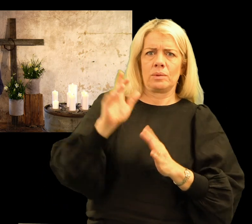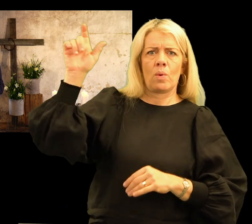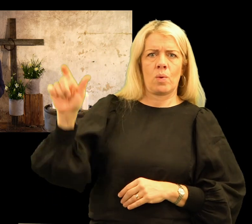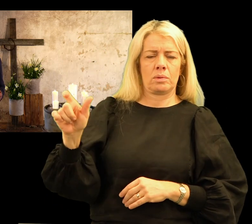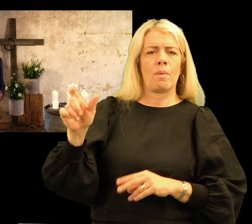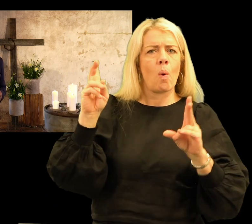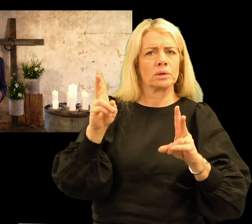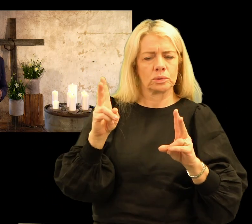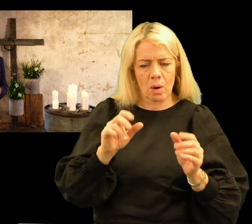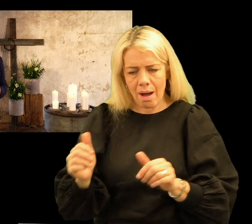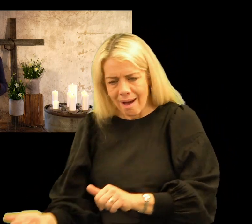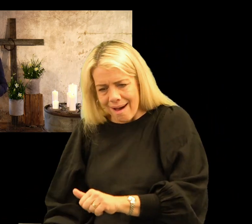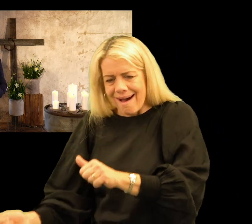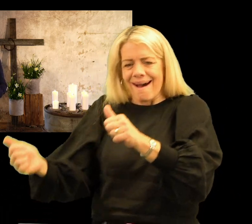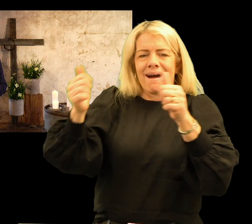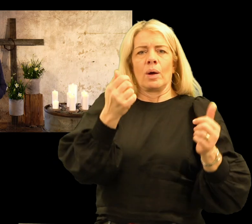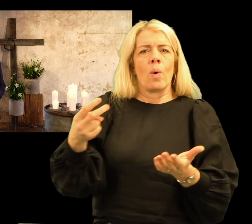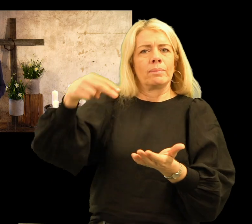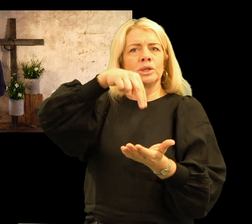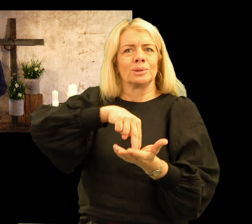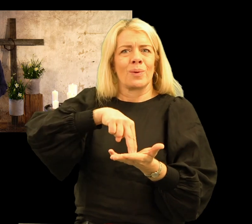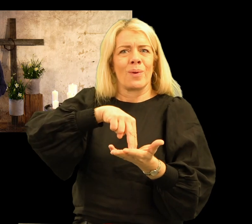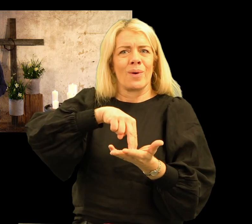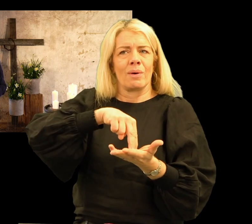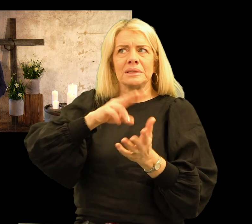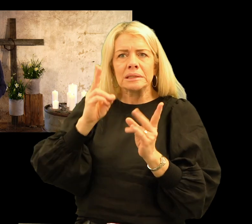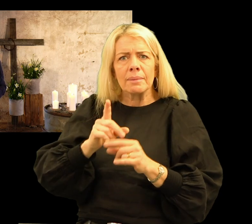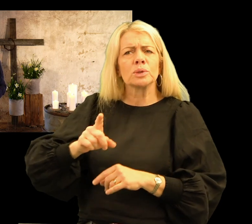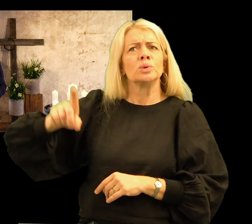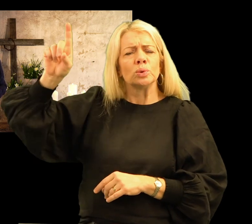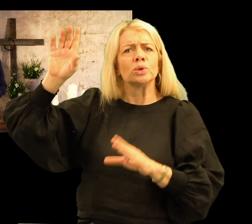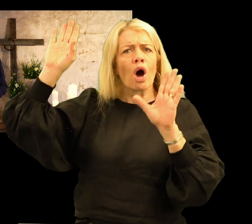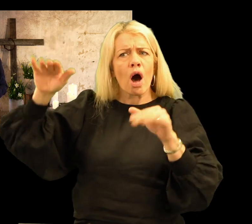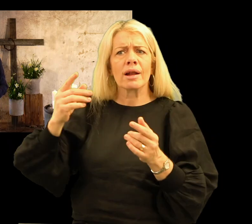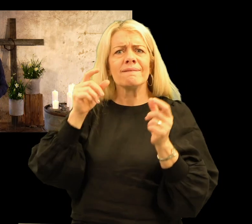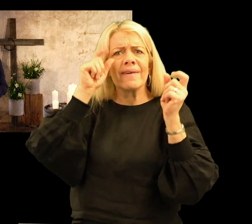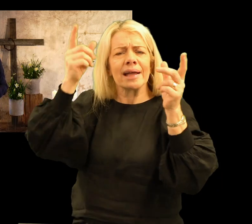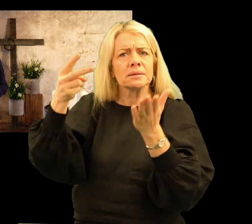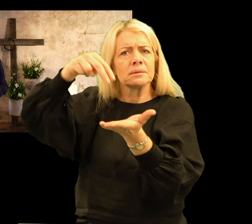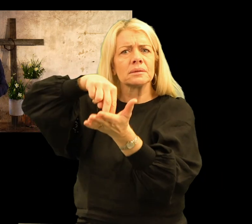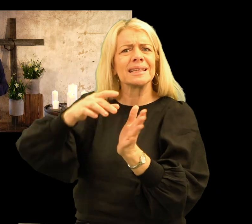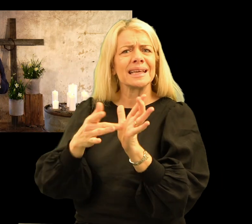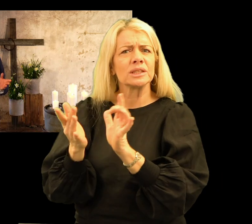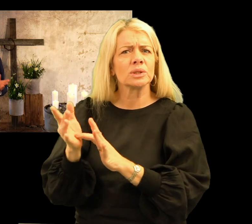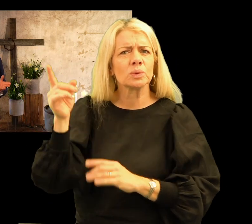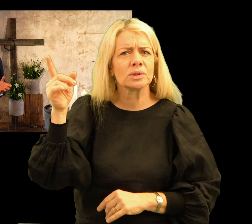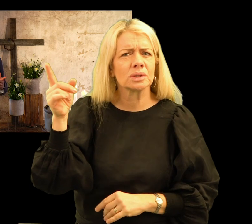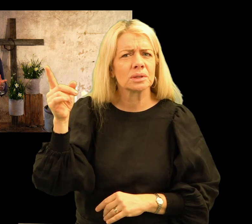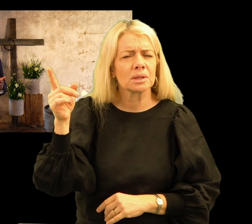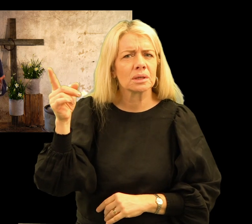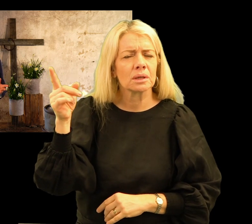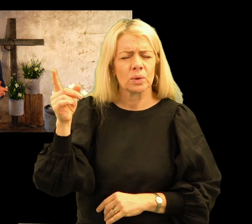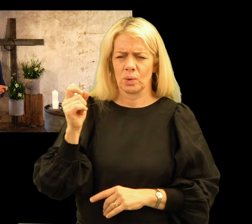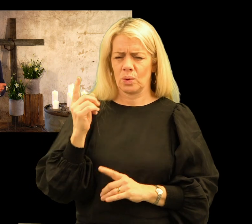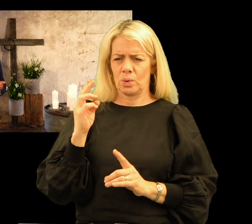ska leva ett nytt liv så som Kristus uppväcktes från de döda genom Faderns härlighet. Nu rör vi väl någonting som är